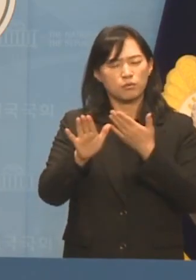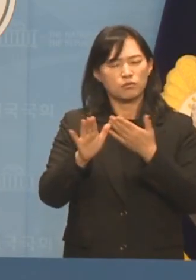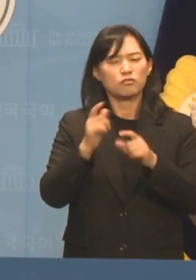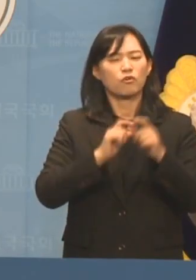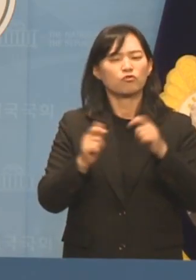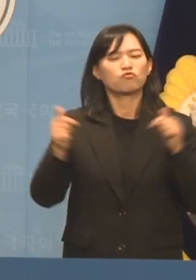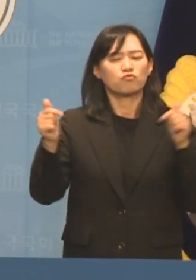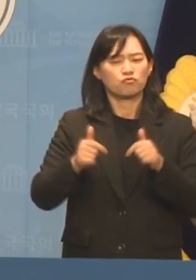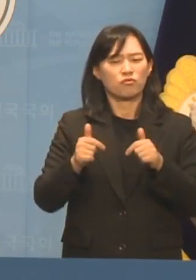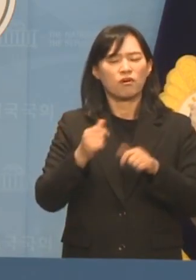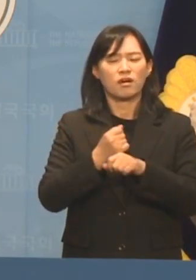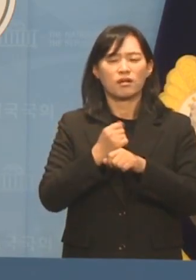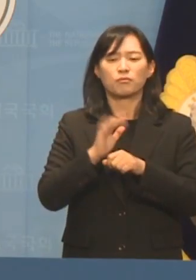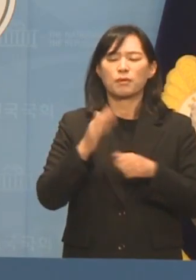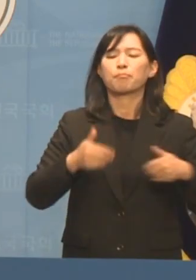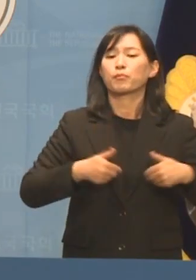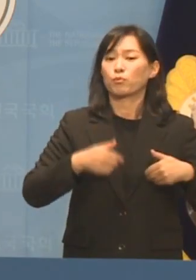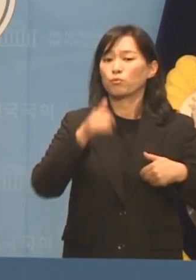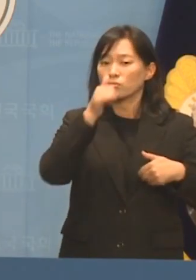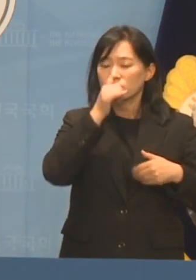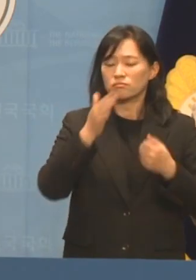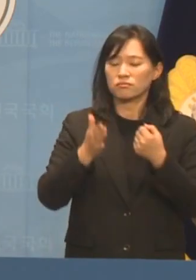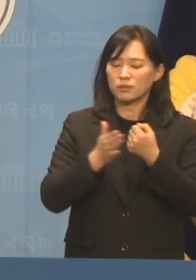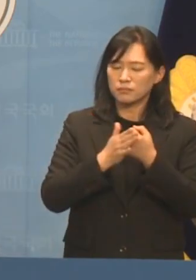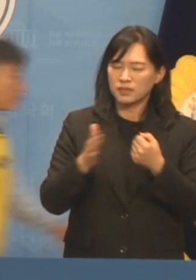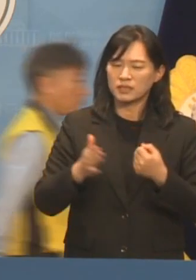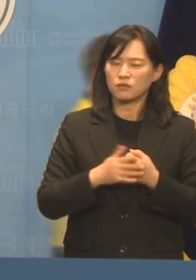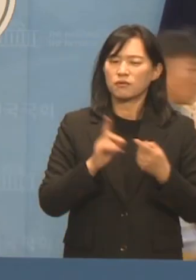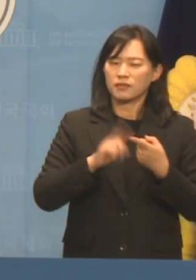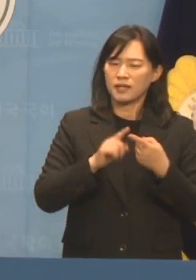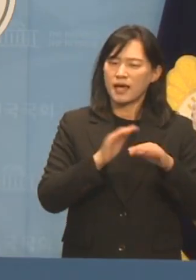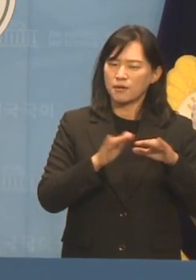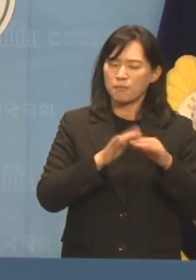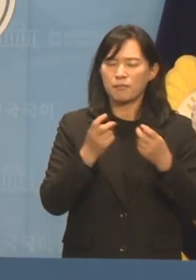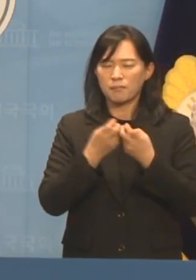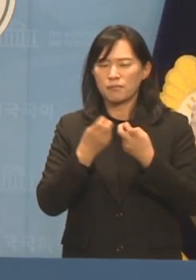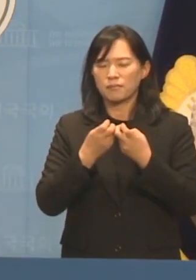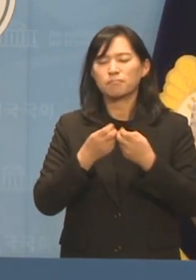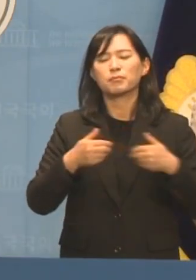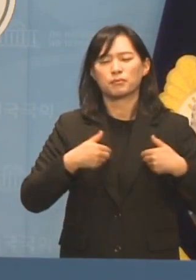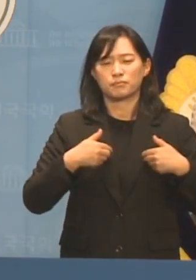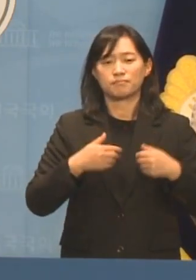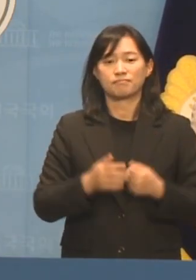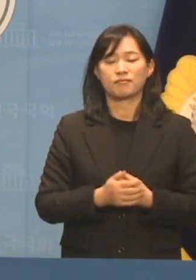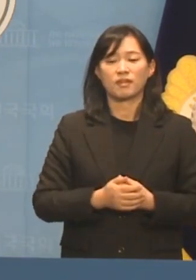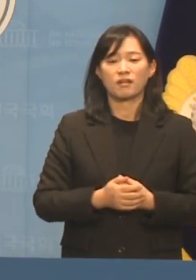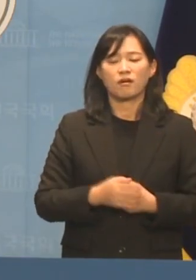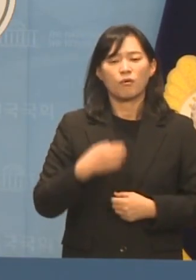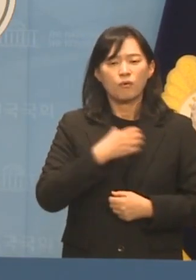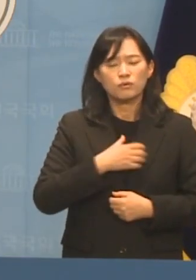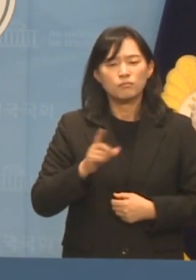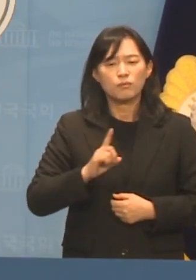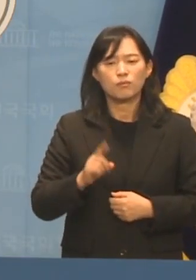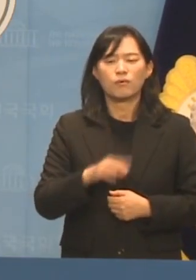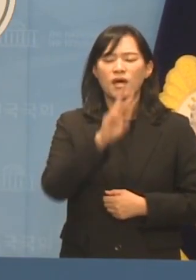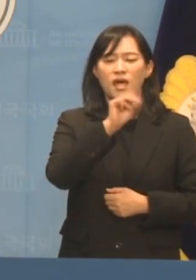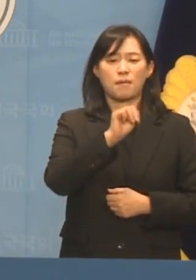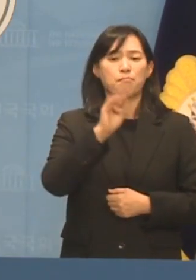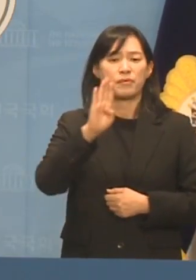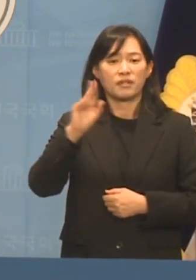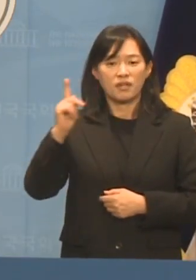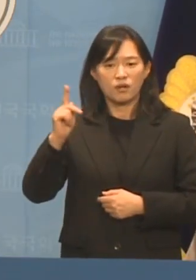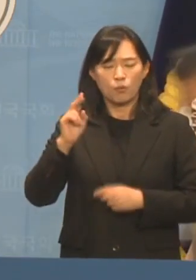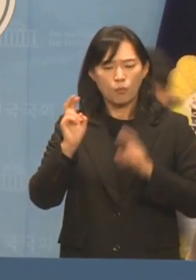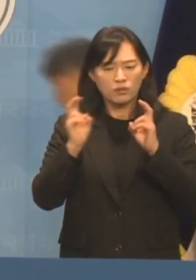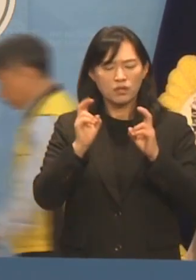될 그런 필요성이 있어서 그런 것들에 대한 그 조치들이 좀 필요하다라고 보고요. 저희가 우려하는 것은 MBK 파트너즈는